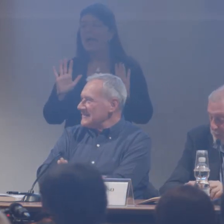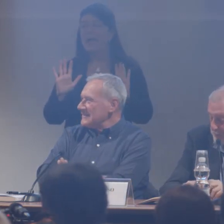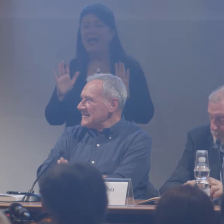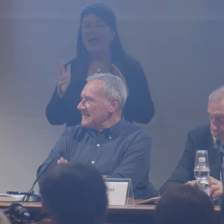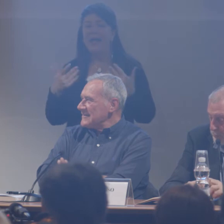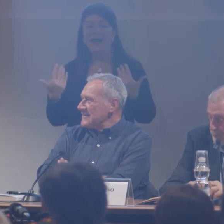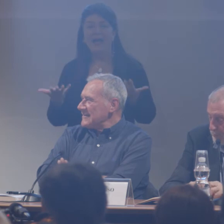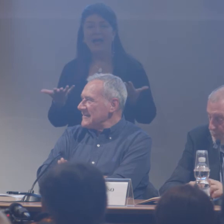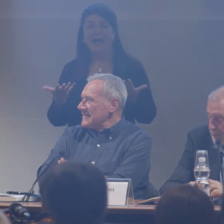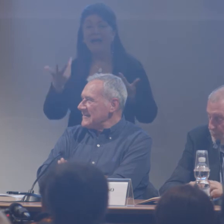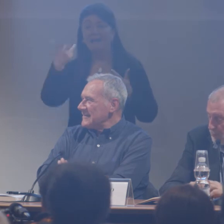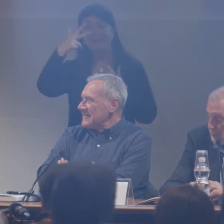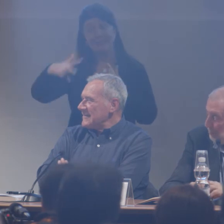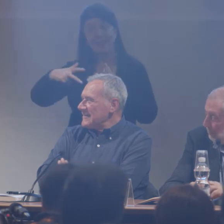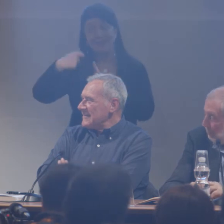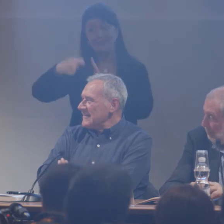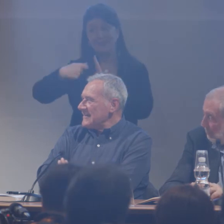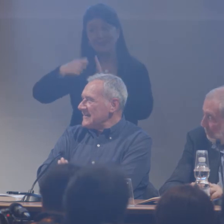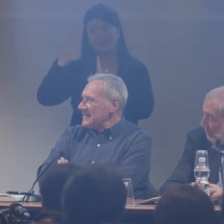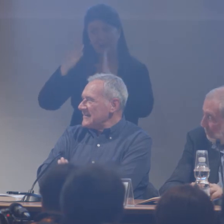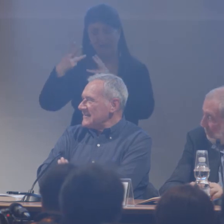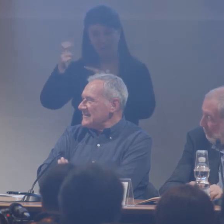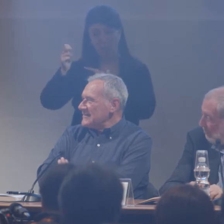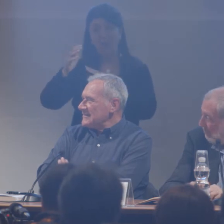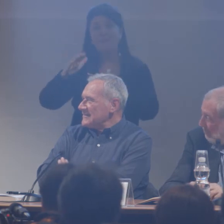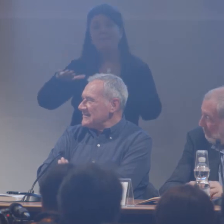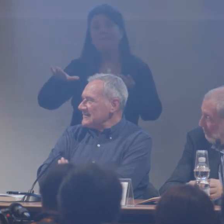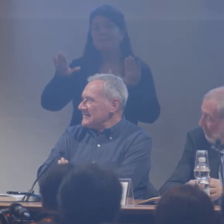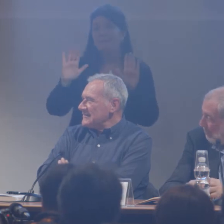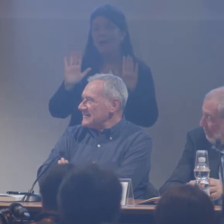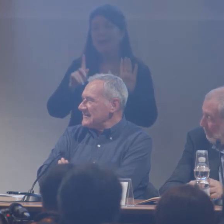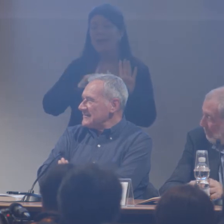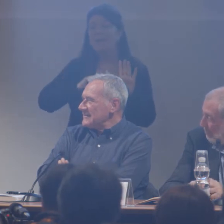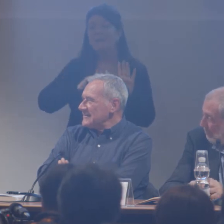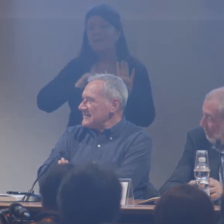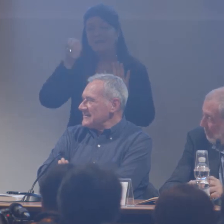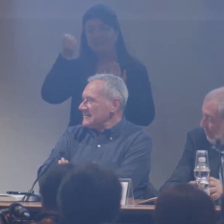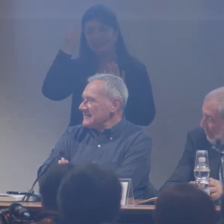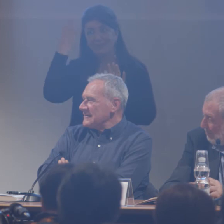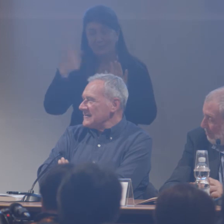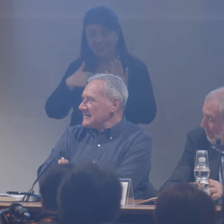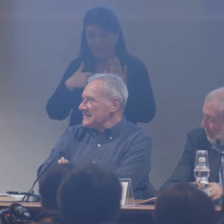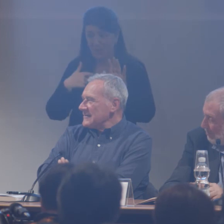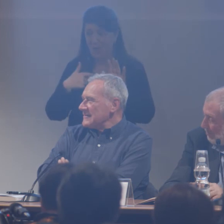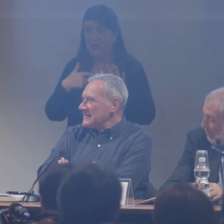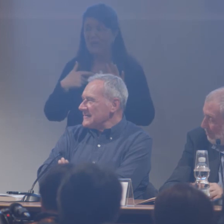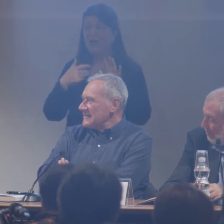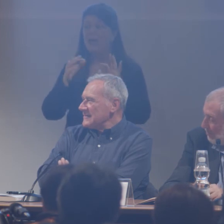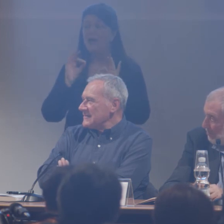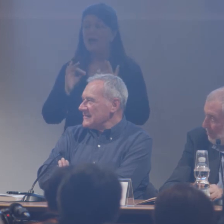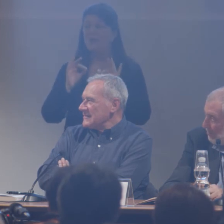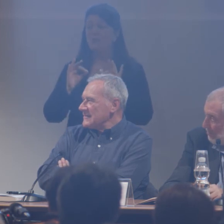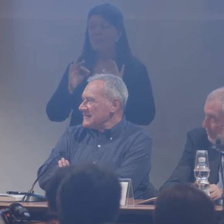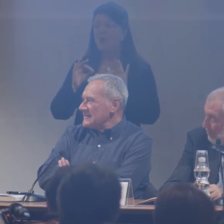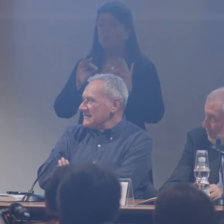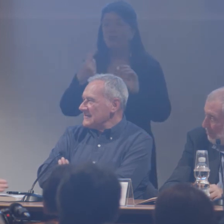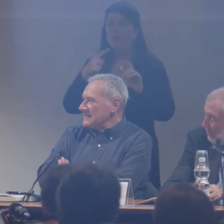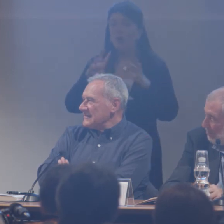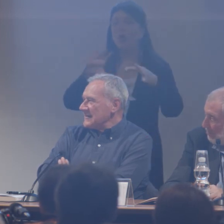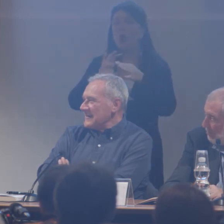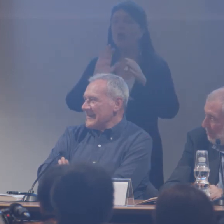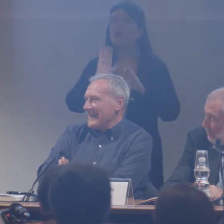E il terzo film non sarà sulla mafia, ma la mia intenzione, a meno che non ci sia qualcuno lo faccia prima, è girare un film sul Maxi Processo, perché